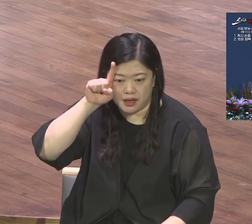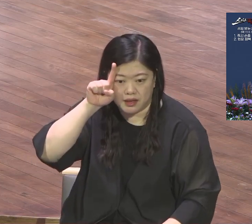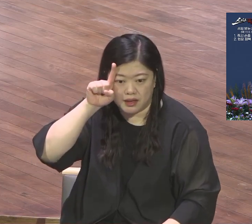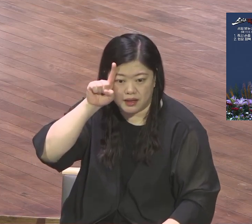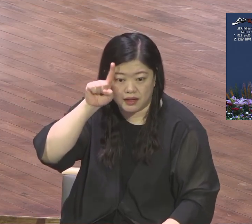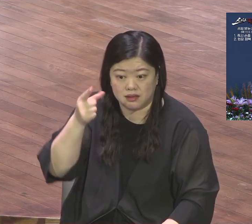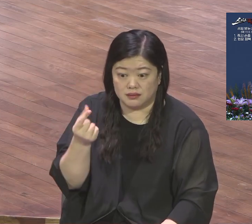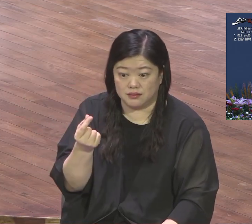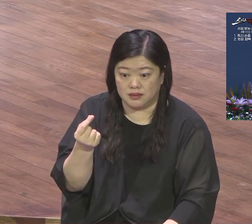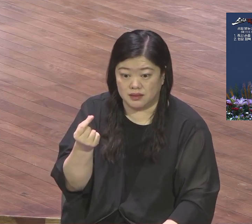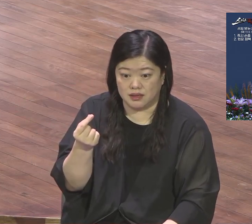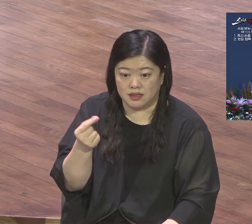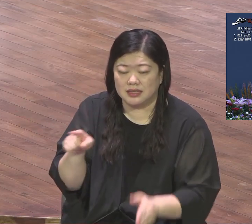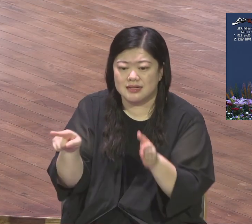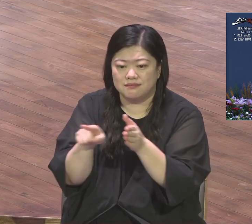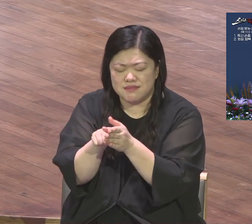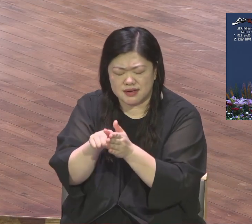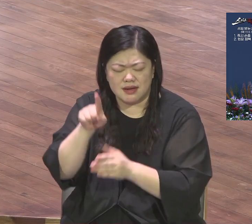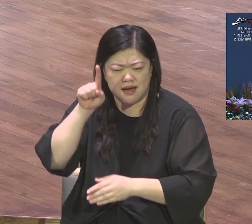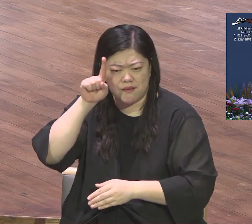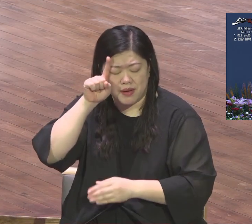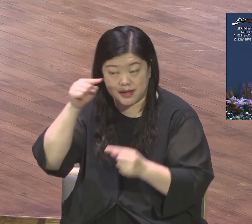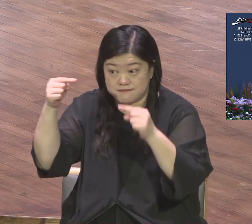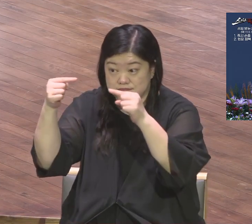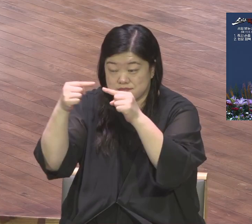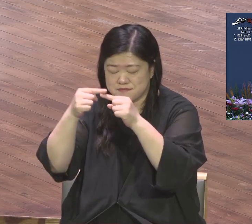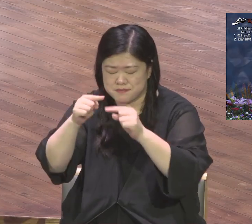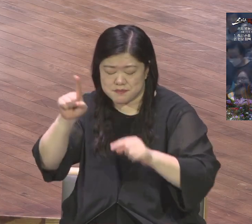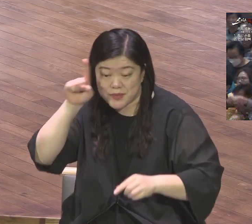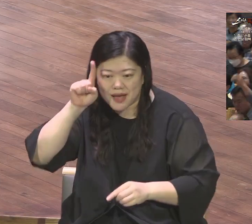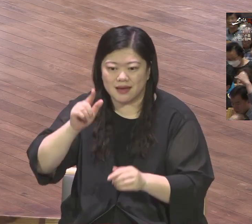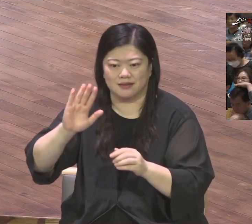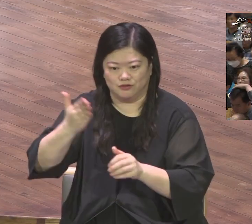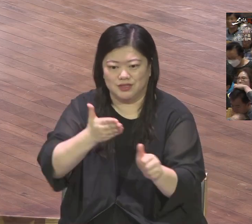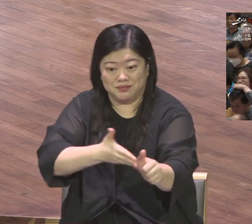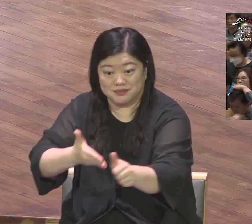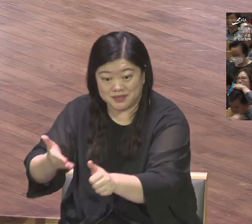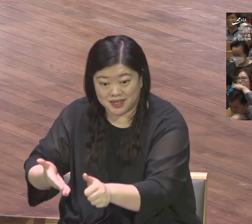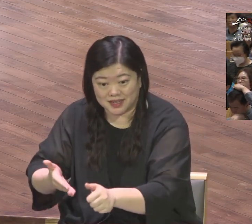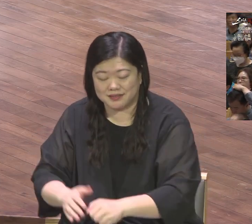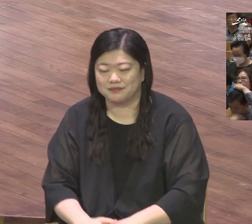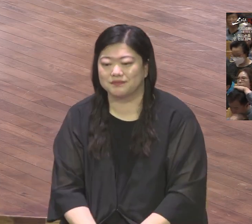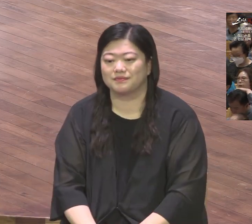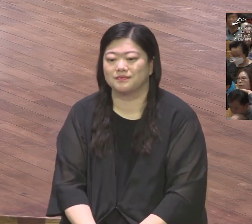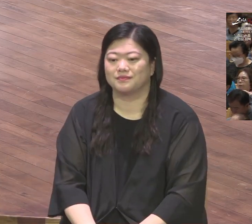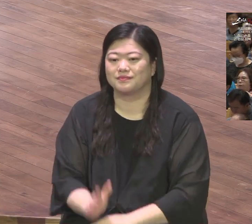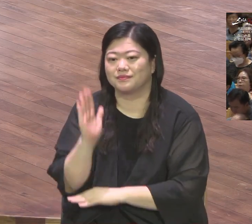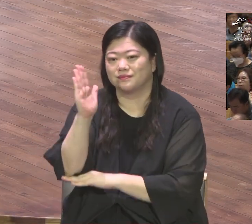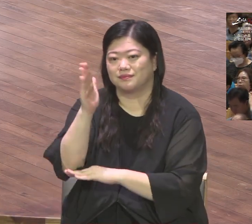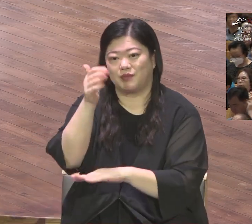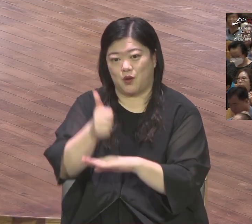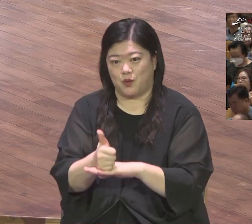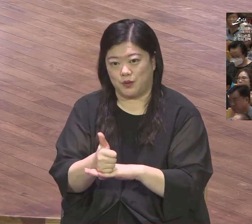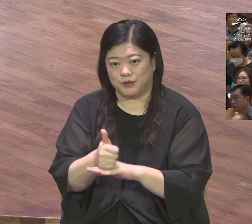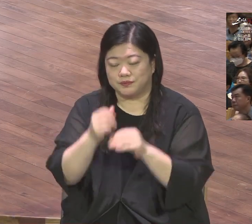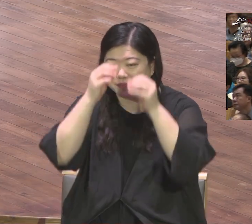이런 그리스도의 절대 제자로 영국의 전 성도가 다 되기를 주님으로 축복합니다. 결론입니다. 지금